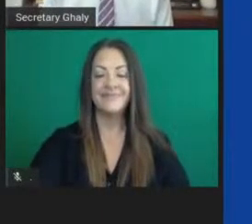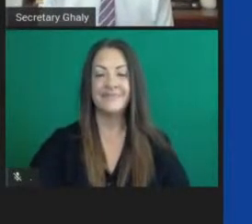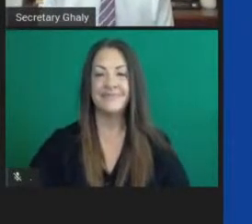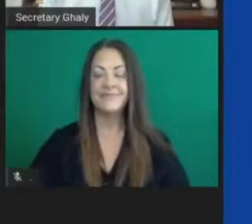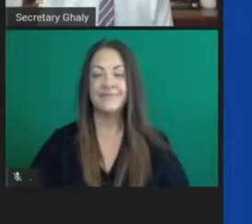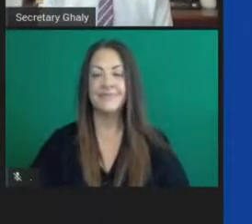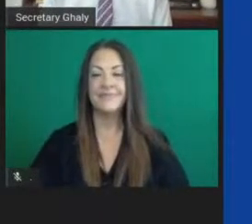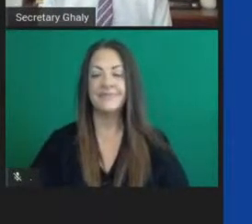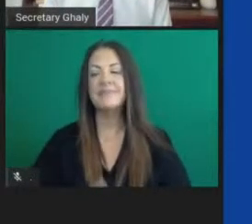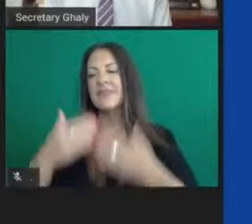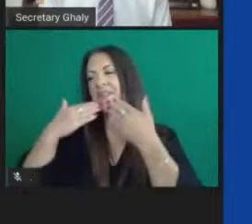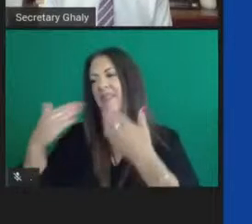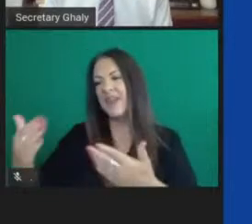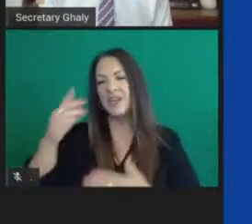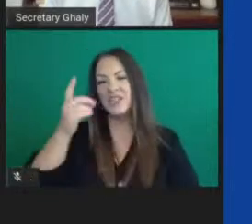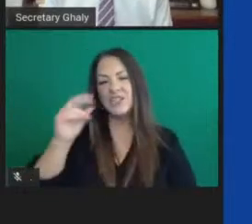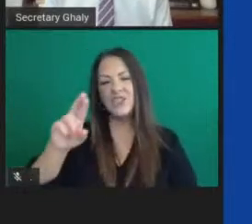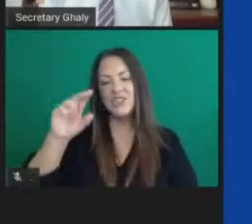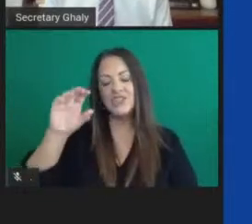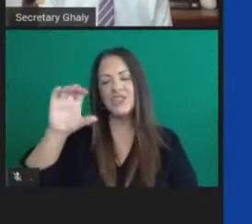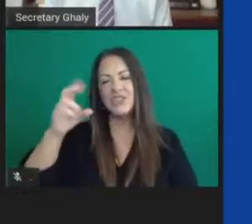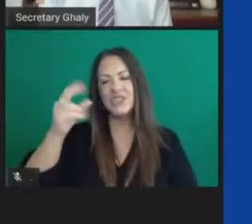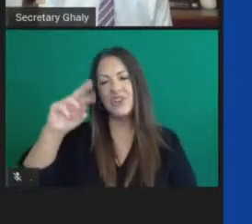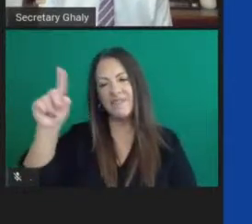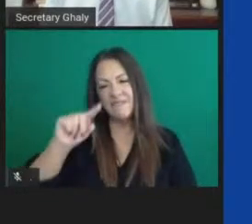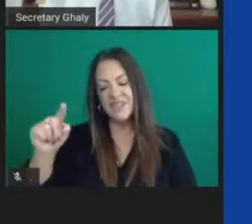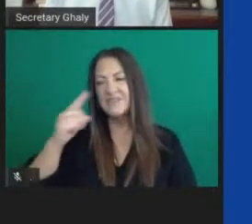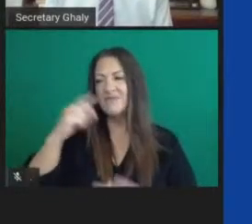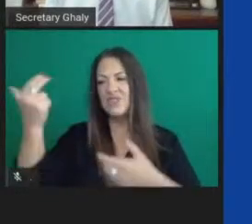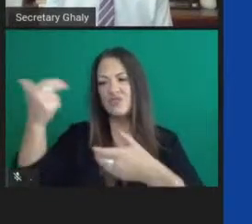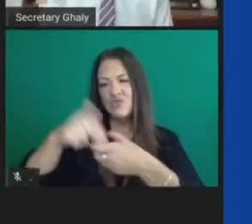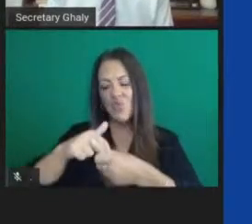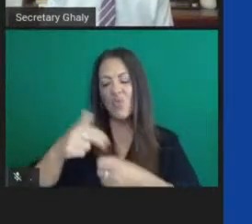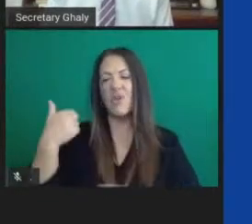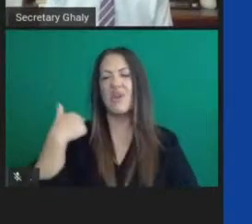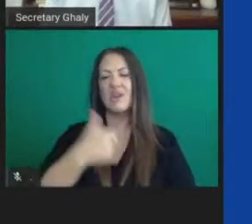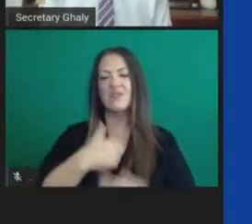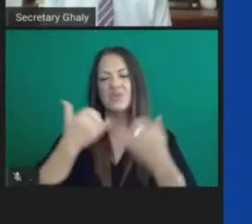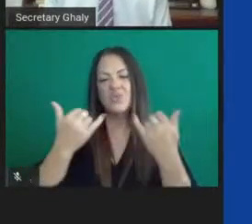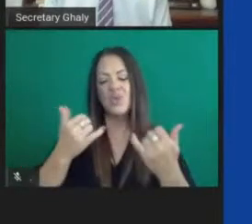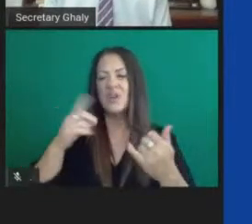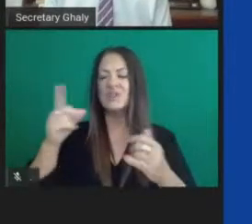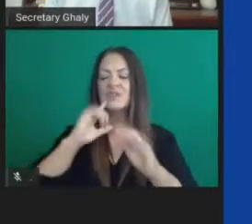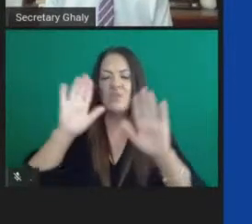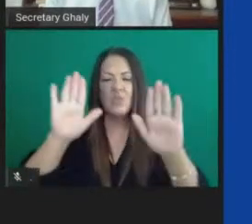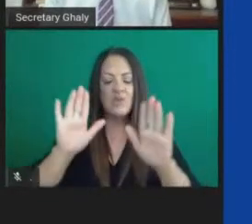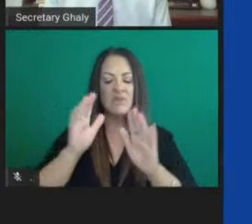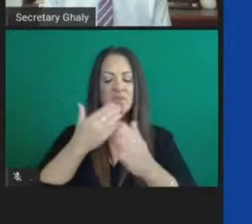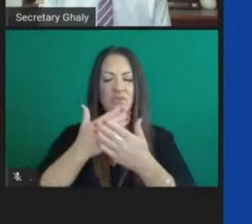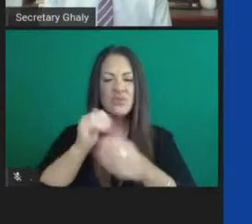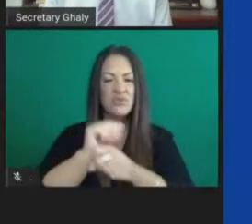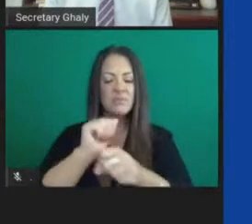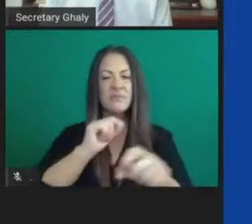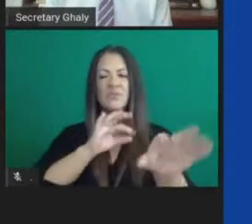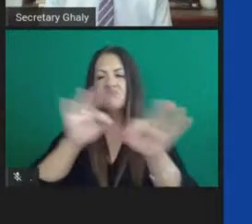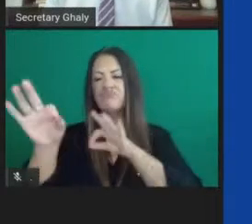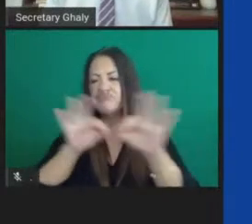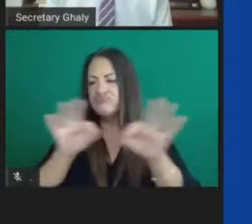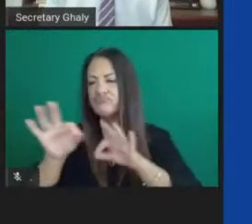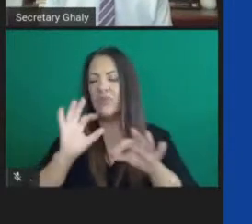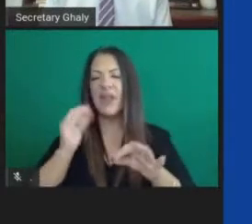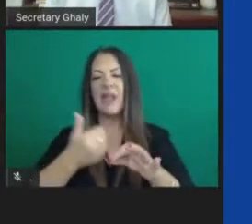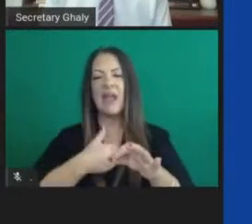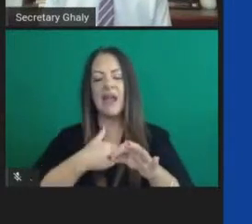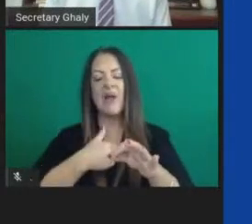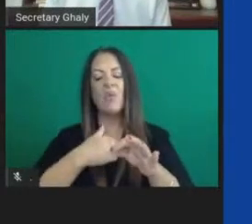Dr. Chavez, thank you so much for joining me today and really eloquently describing our guidance and a